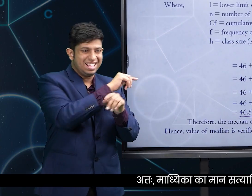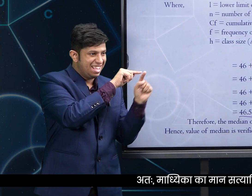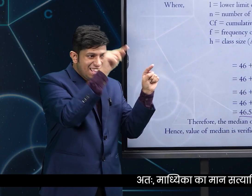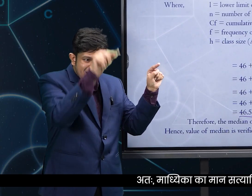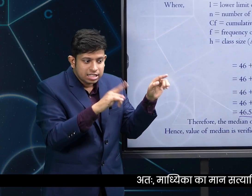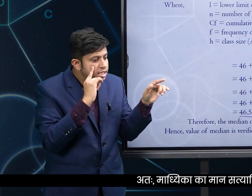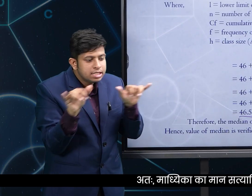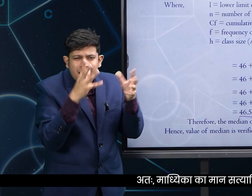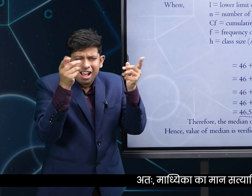है।